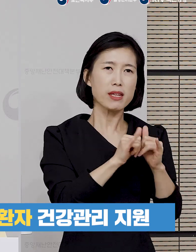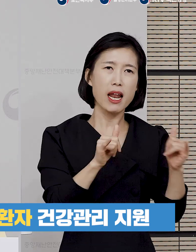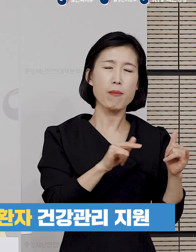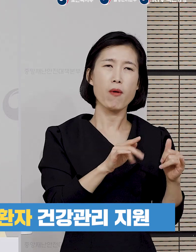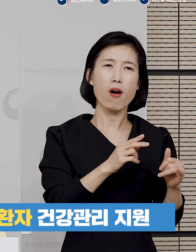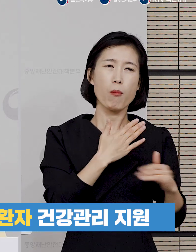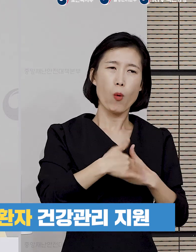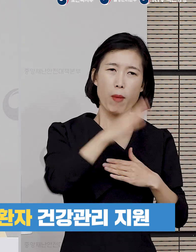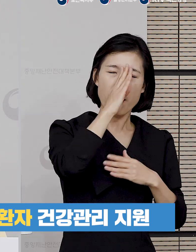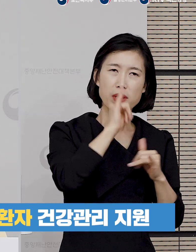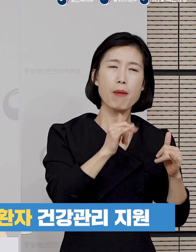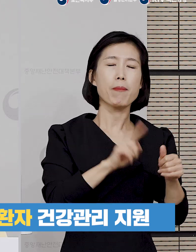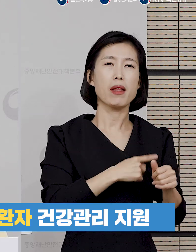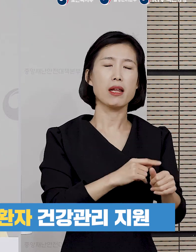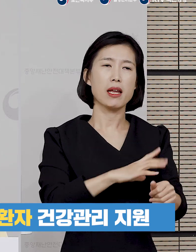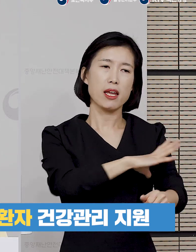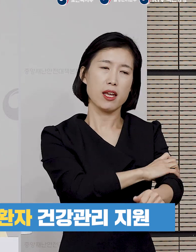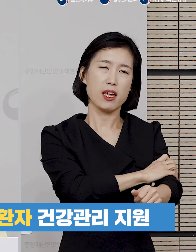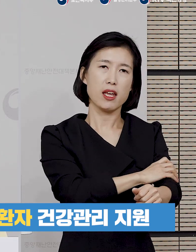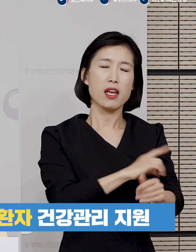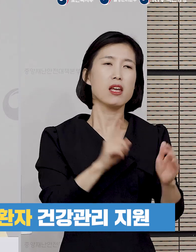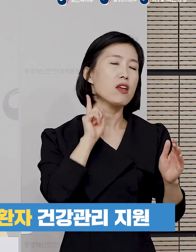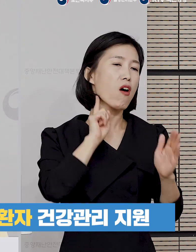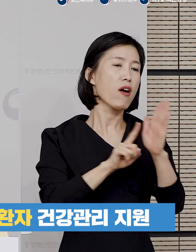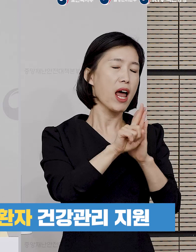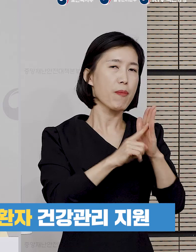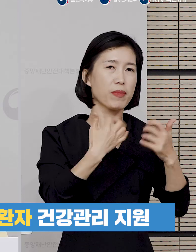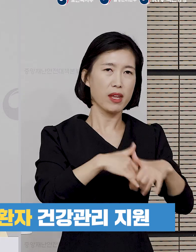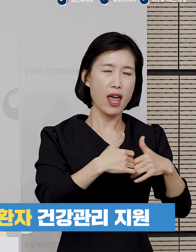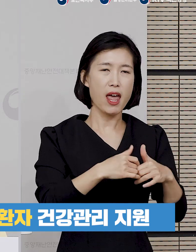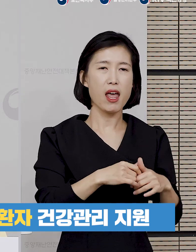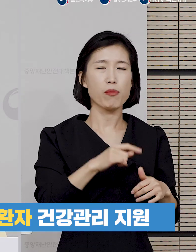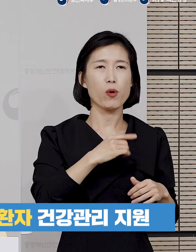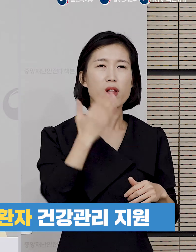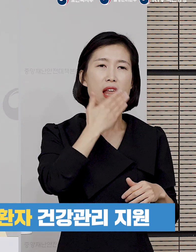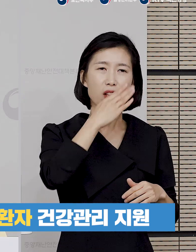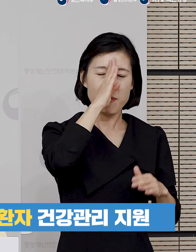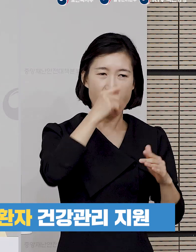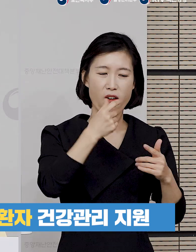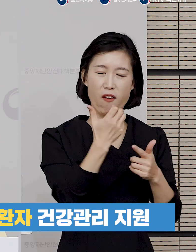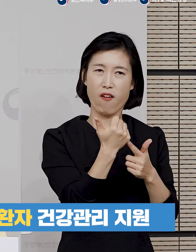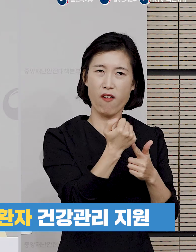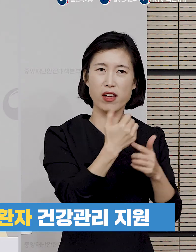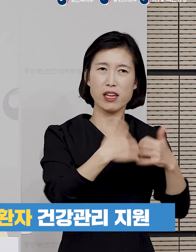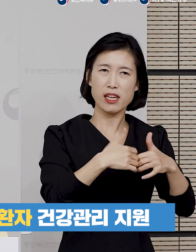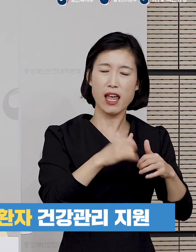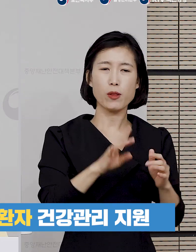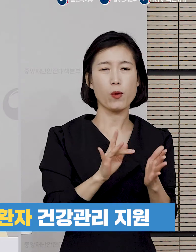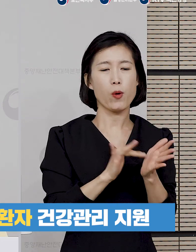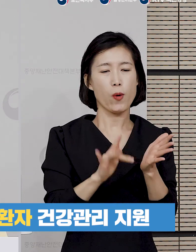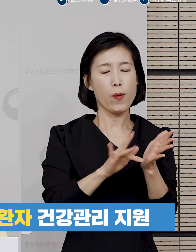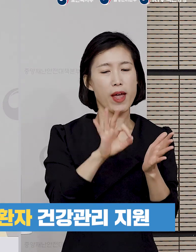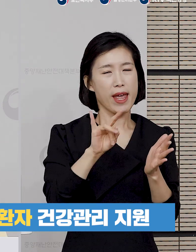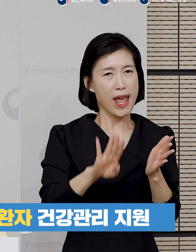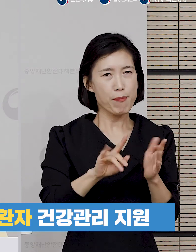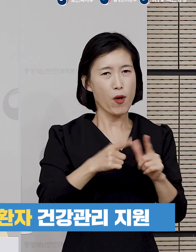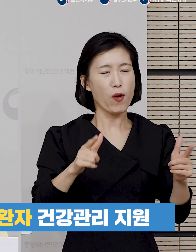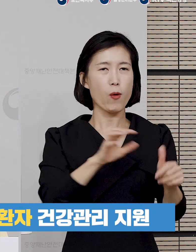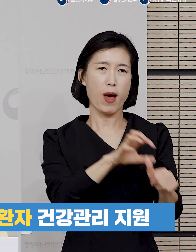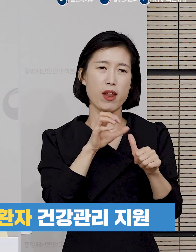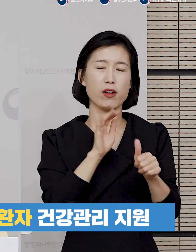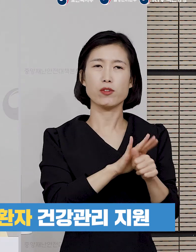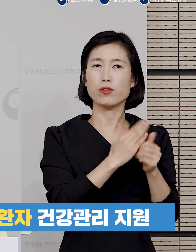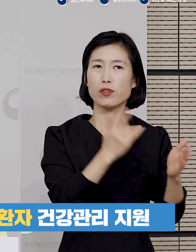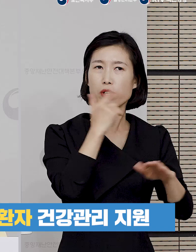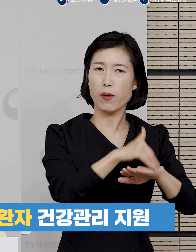만성질환자 들깨는 자가 측정용 혈압계 와 혈 단계를 지급하고 모바일 헬스케어 앱을